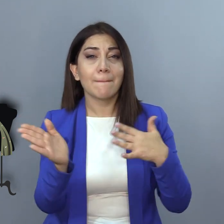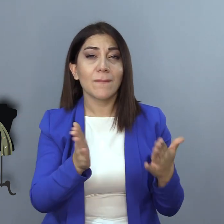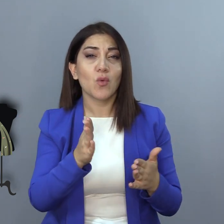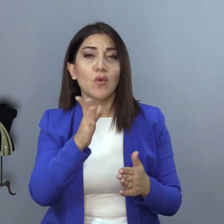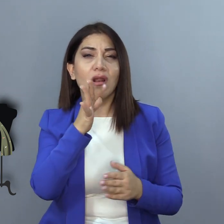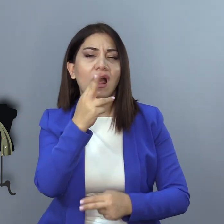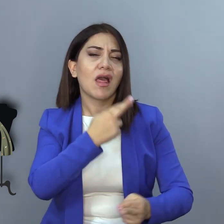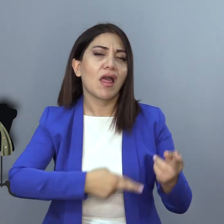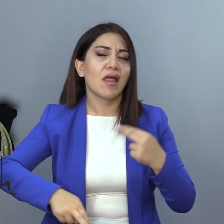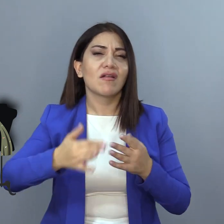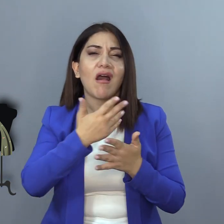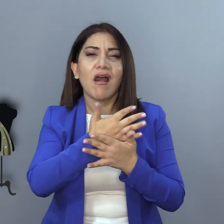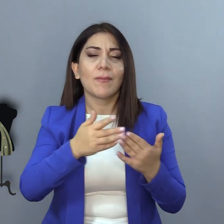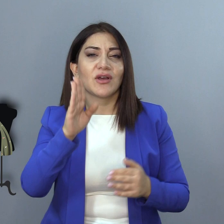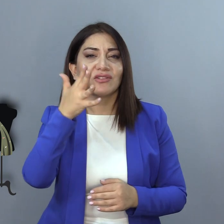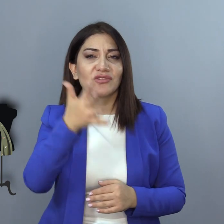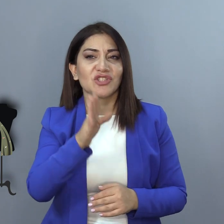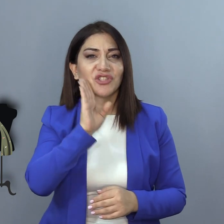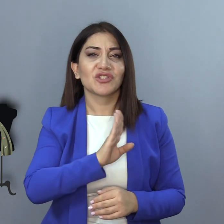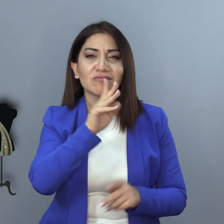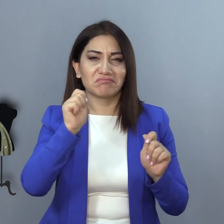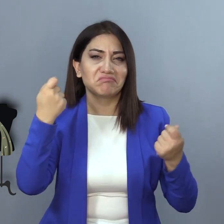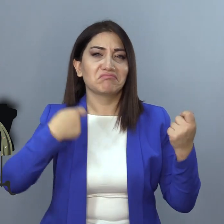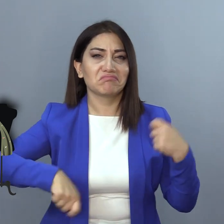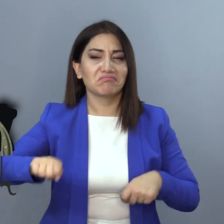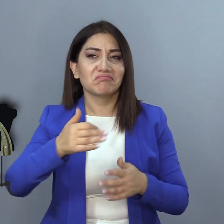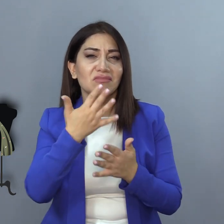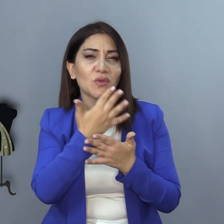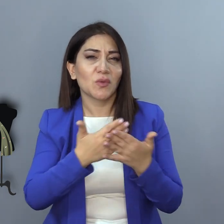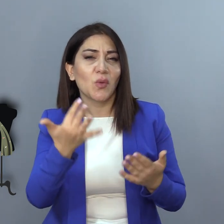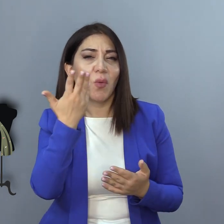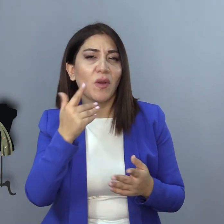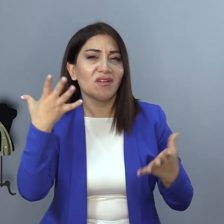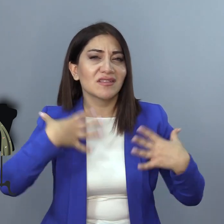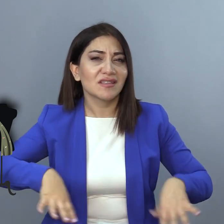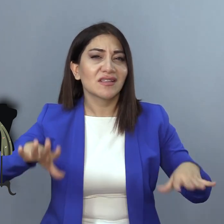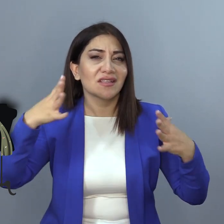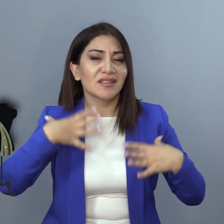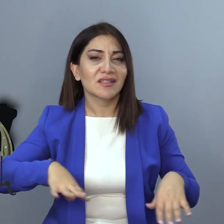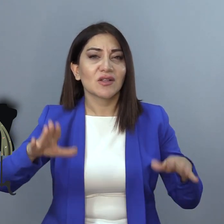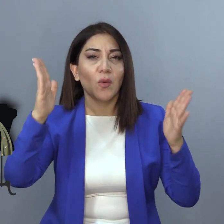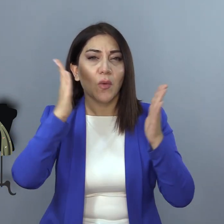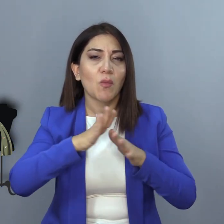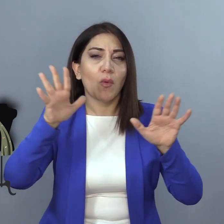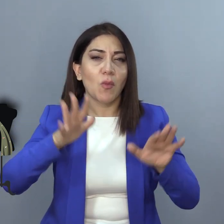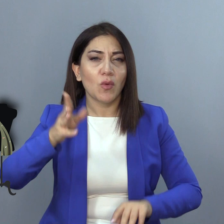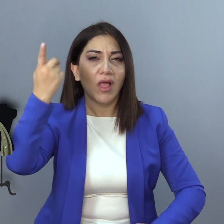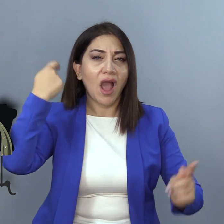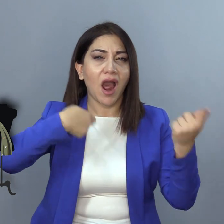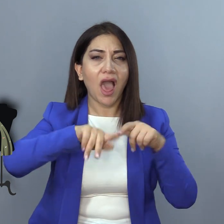գաճաչ կանայք։ Այնիր մեջ ներարում է բազ մերանք զգեսներ, մուսունմանական ավանդական գլխաշորեր, հիջաբներ,